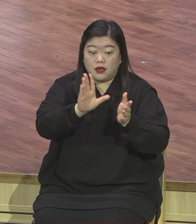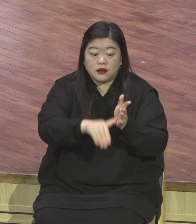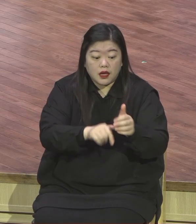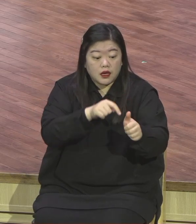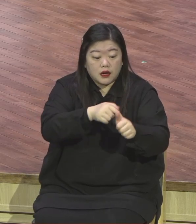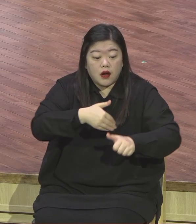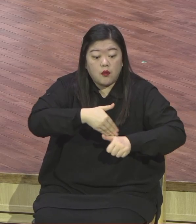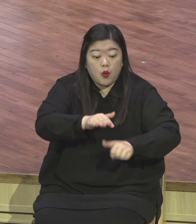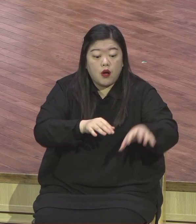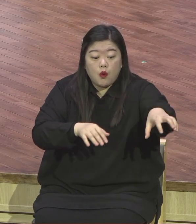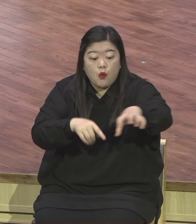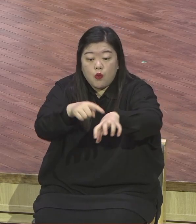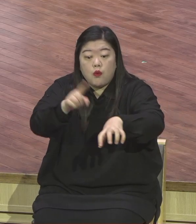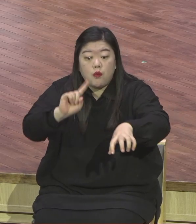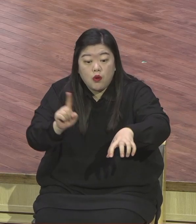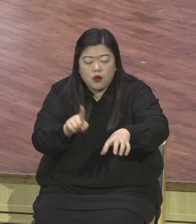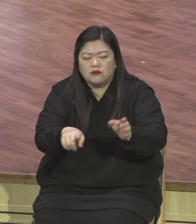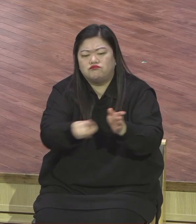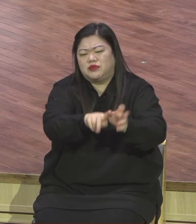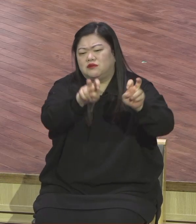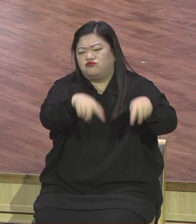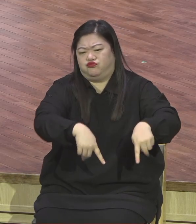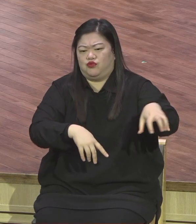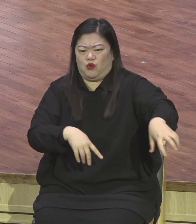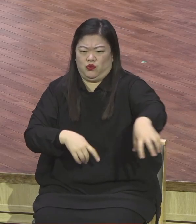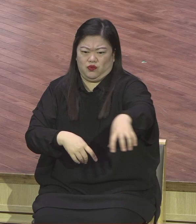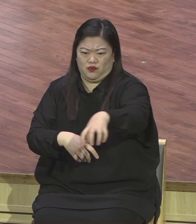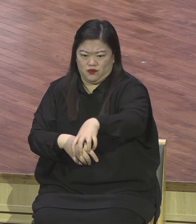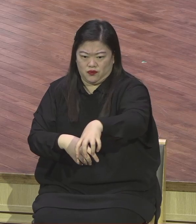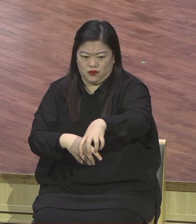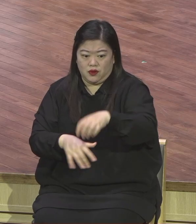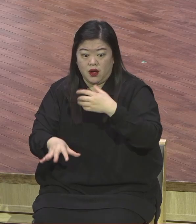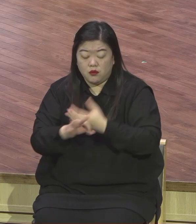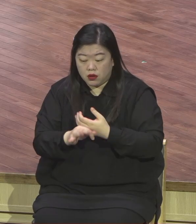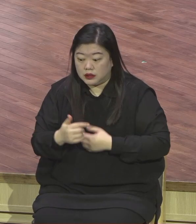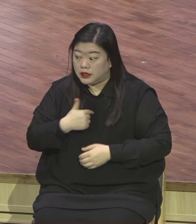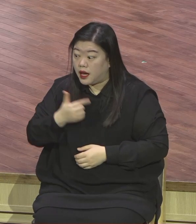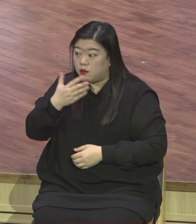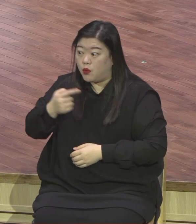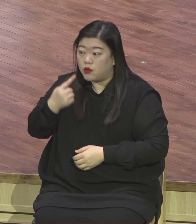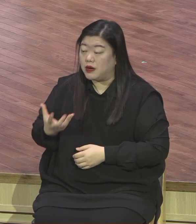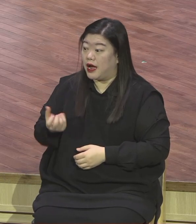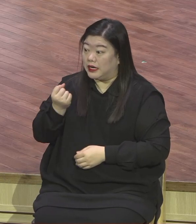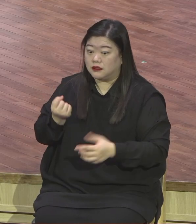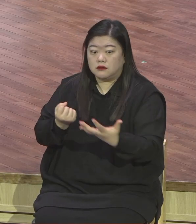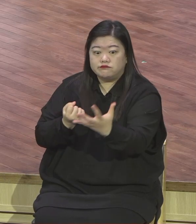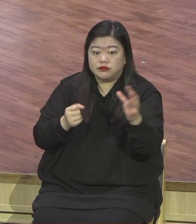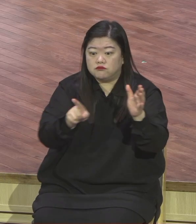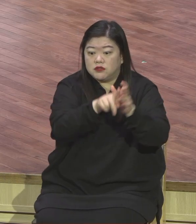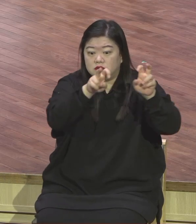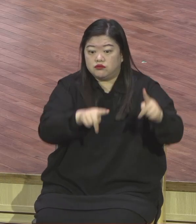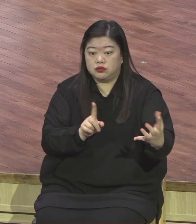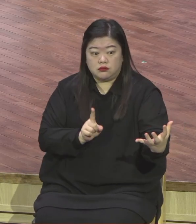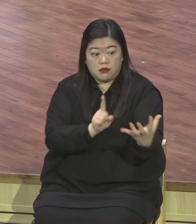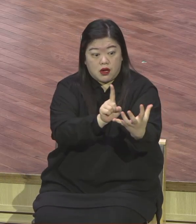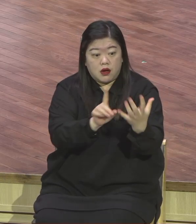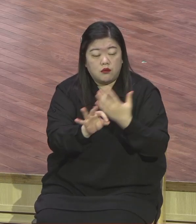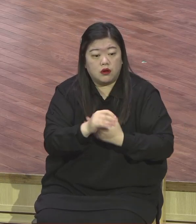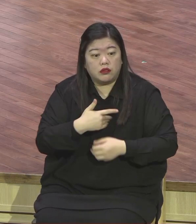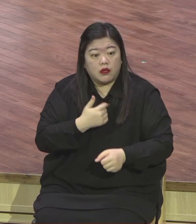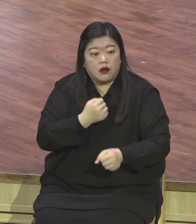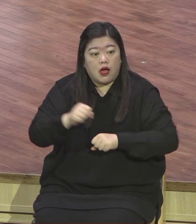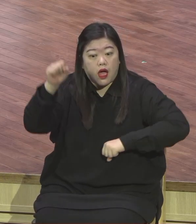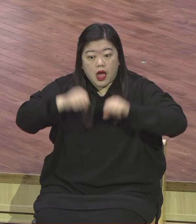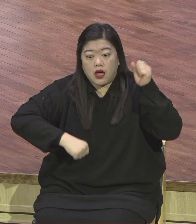다양한 상황을 어떻게 대처해 나갈 것이냐라고 하는 여기에